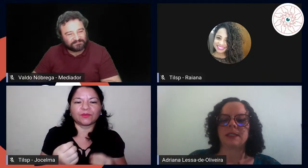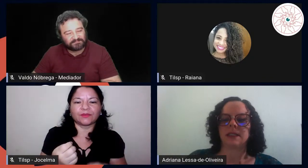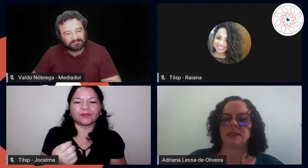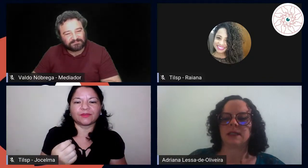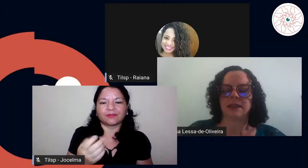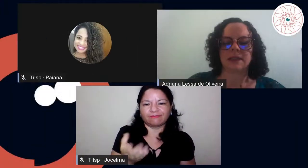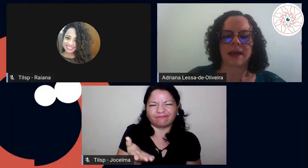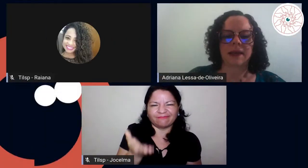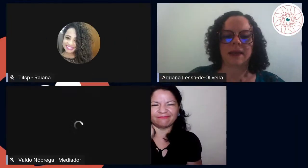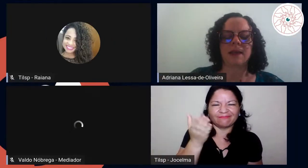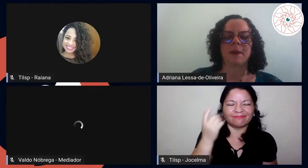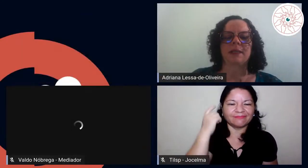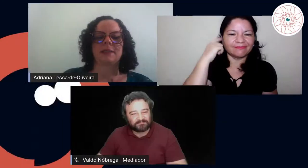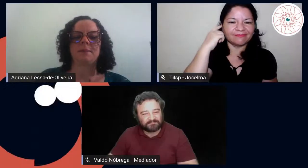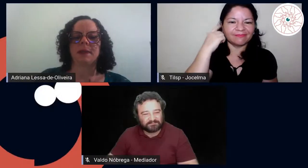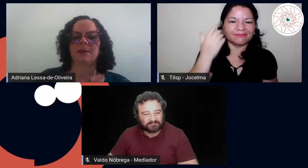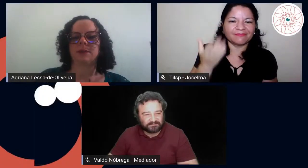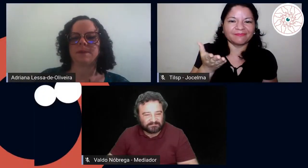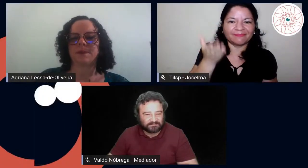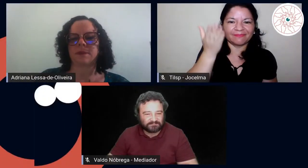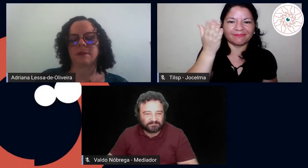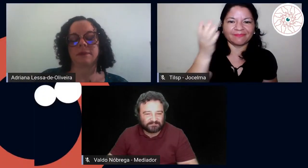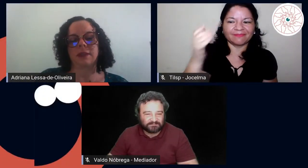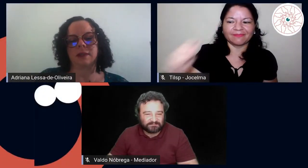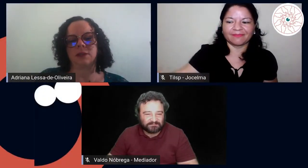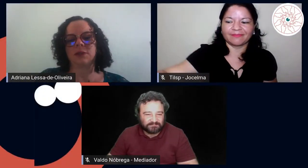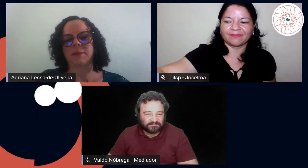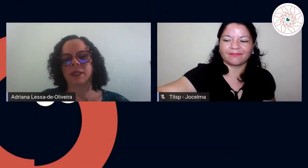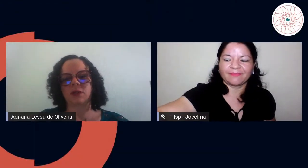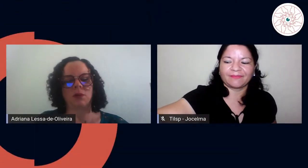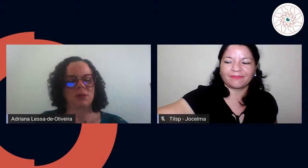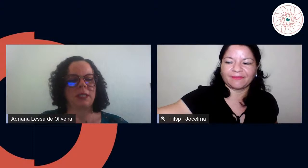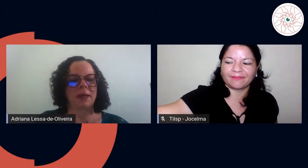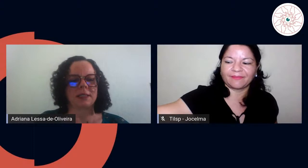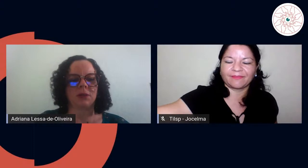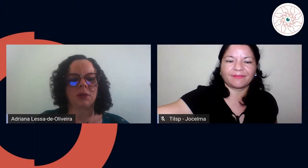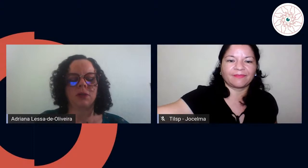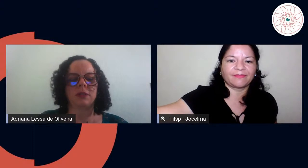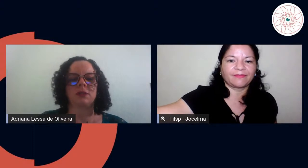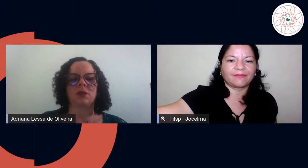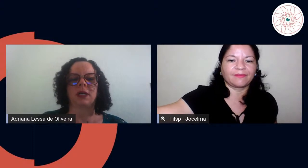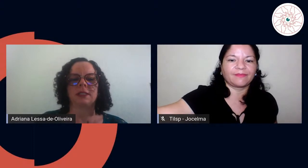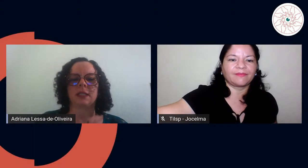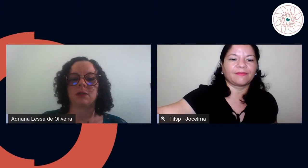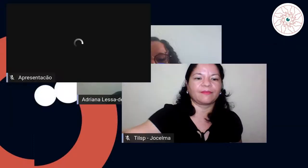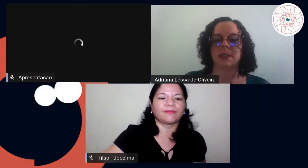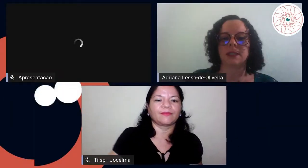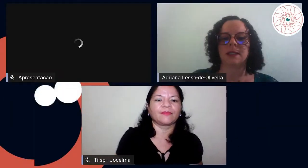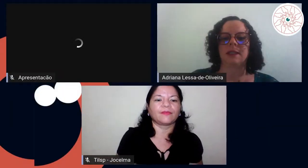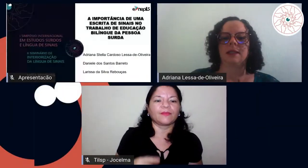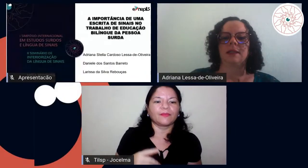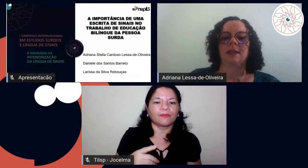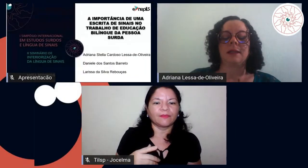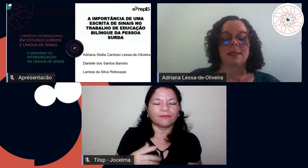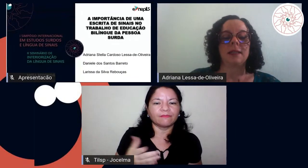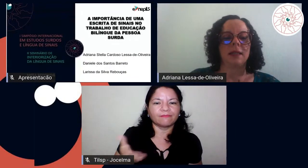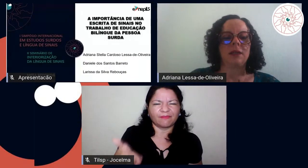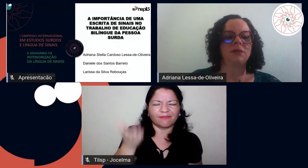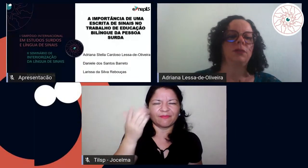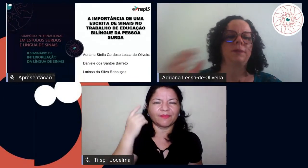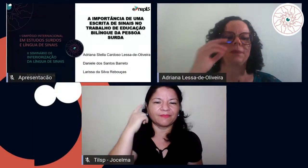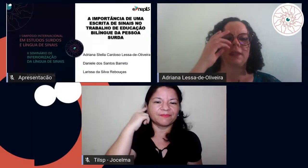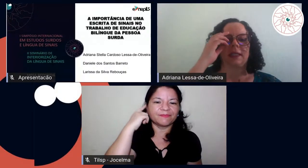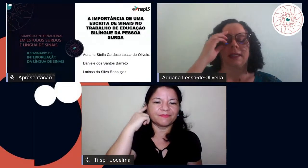oportunidade de estar aqui participando juntamente com os demais autores, os organizadores, né,